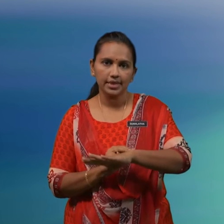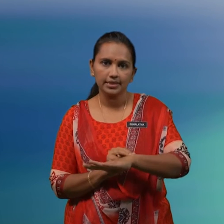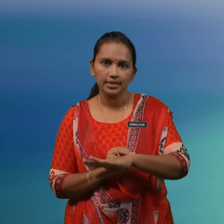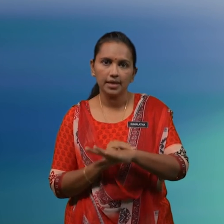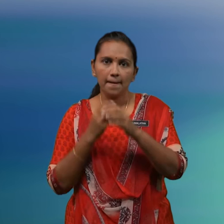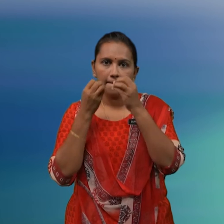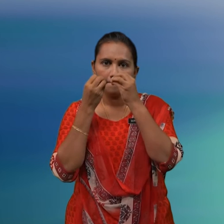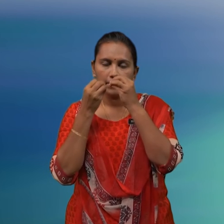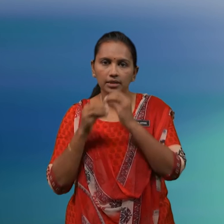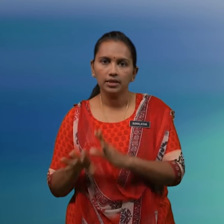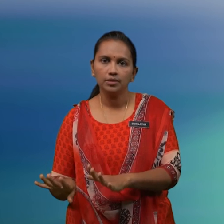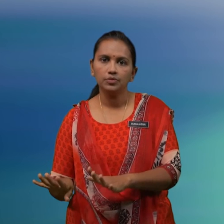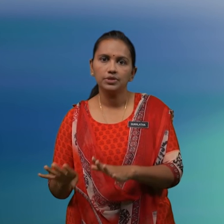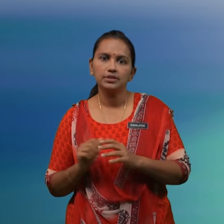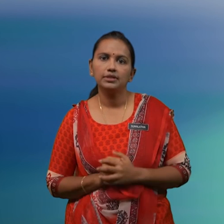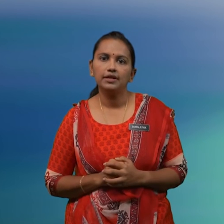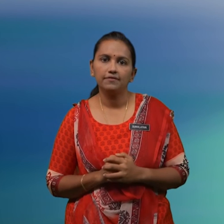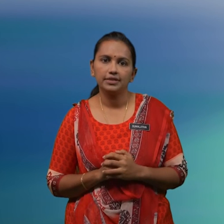semasa menghembus nafas.